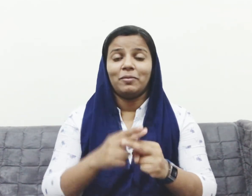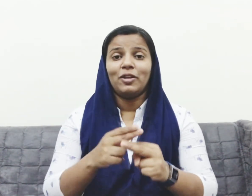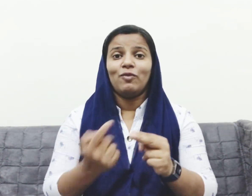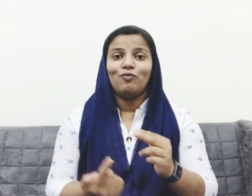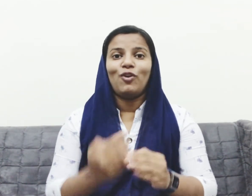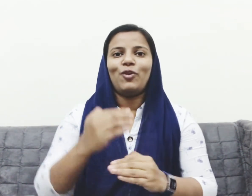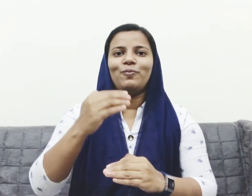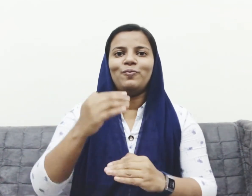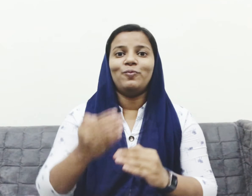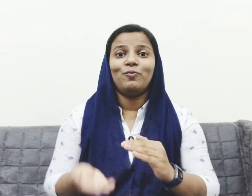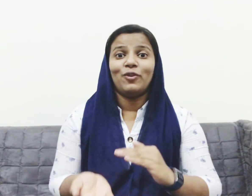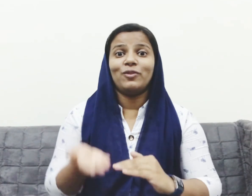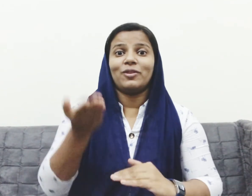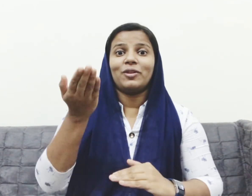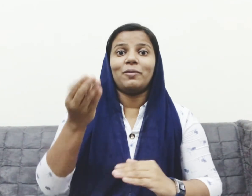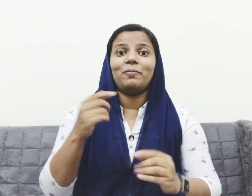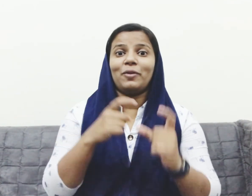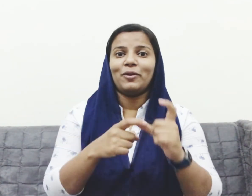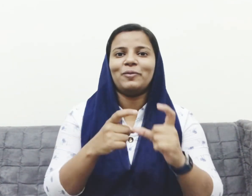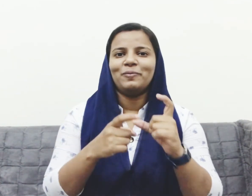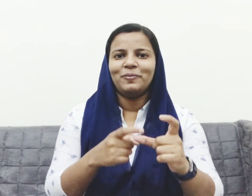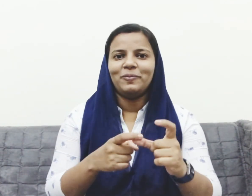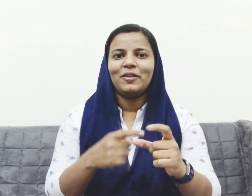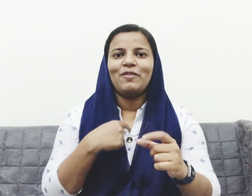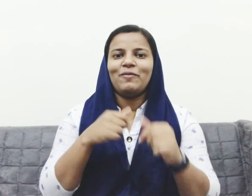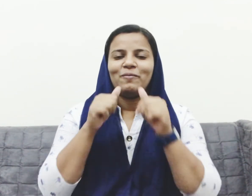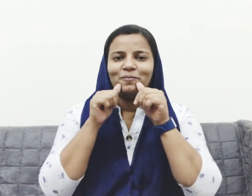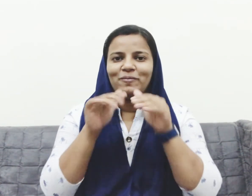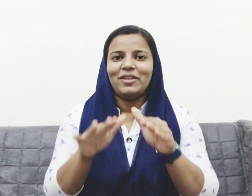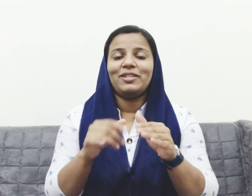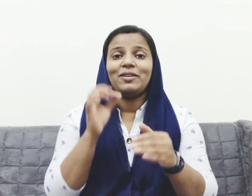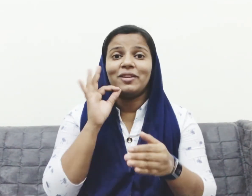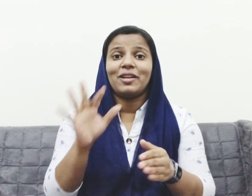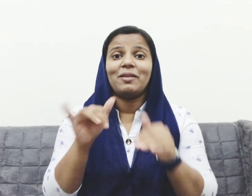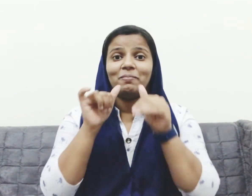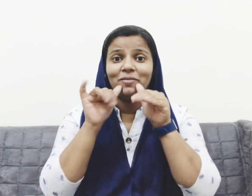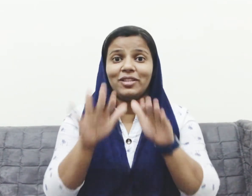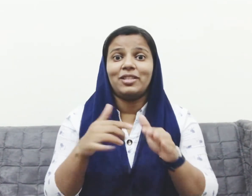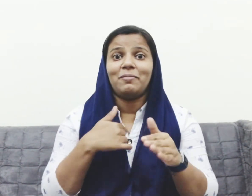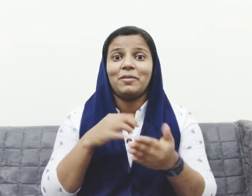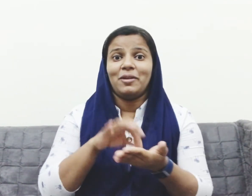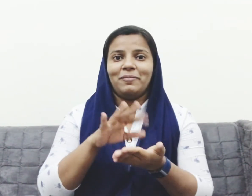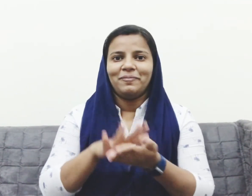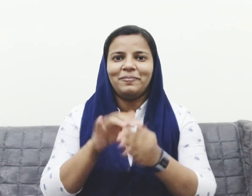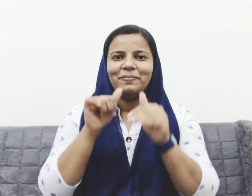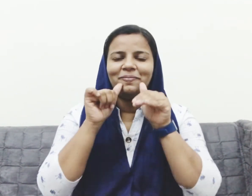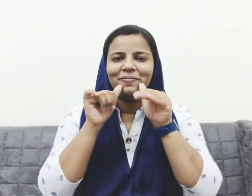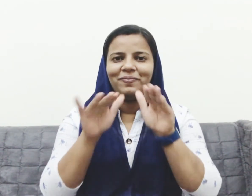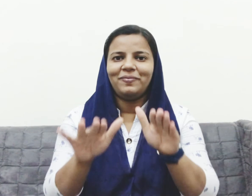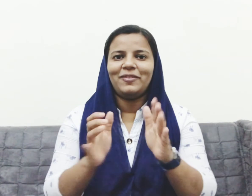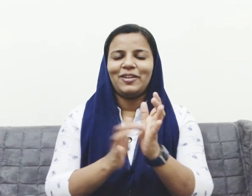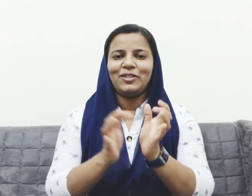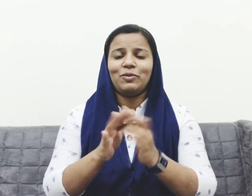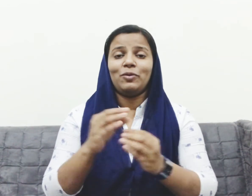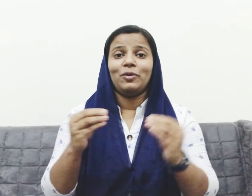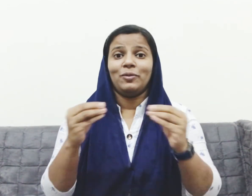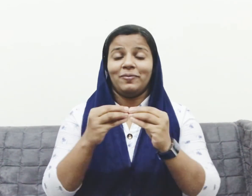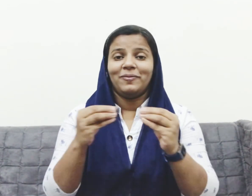ക്രിസ്തുവിൻ്റെ നാമത്തിൽ നമ്മൾ വളരും, വർദ്ധിക്കും, പെരുകും. വി ആർ ബ്ലെസ്ഡ്, വി ആർ റിയലി ബ്ലെസ്ഡ്, വി ആർ പെർമനൻ്റ്ലി ബ്ലെസ്ഡ്. കർത്താവ് നിങ്ങളെ